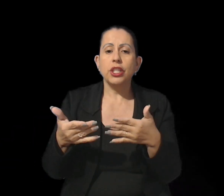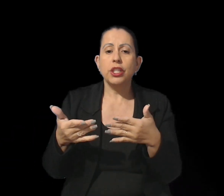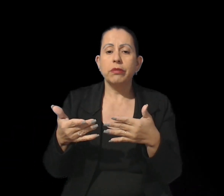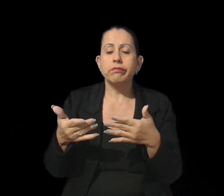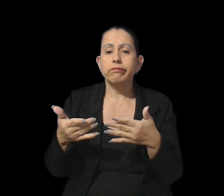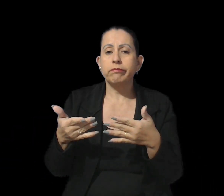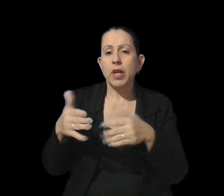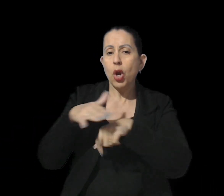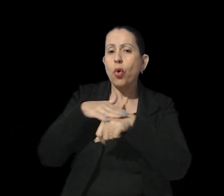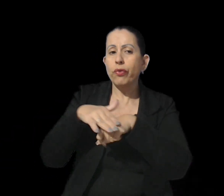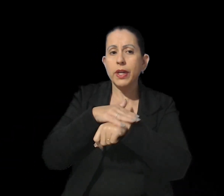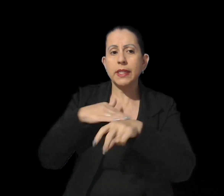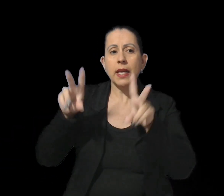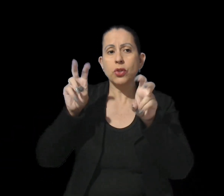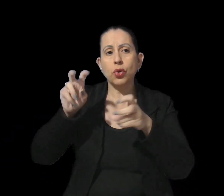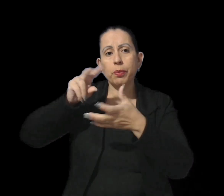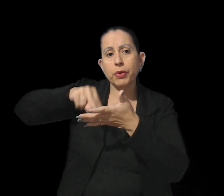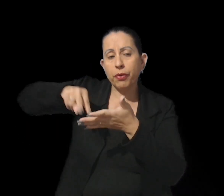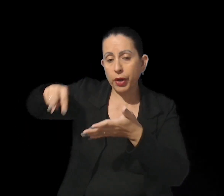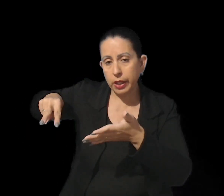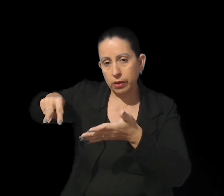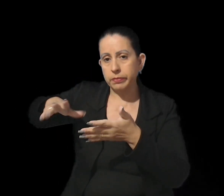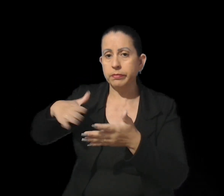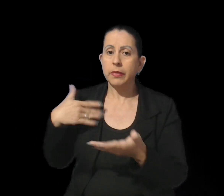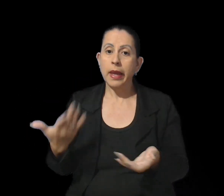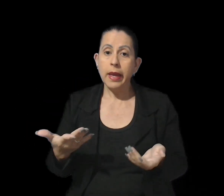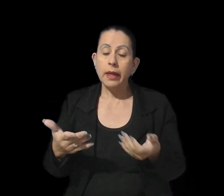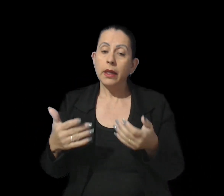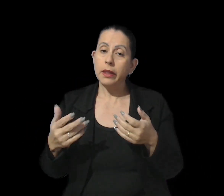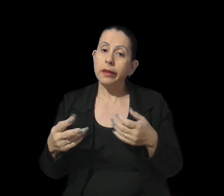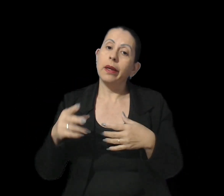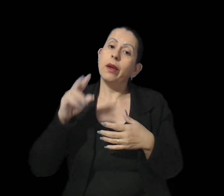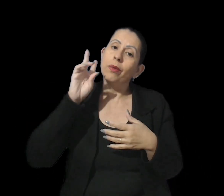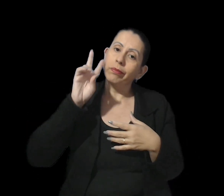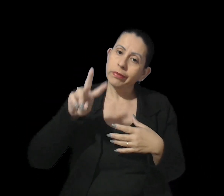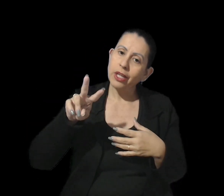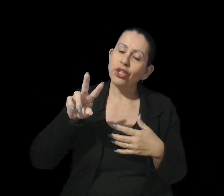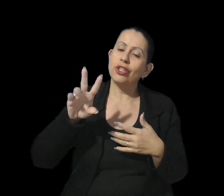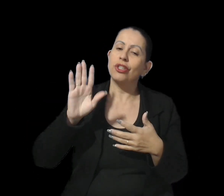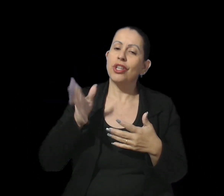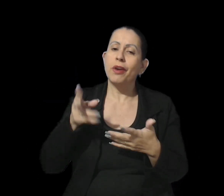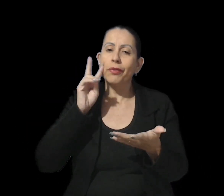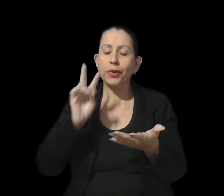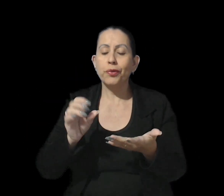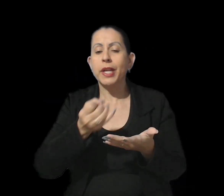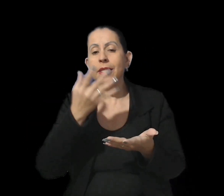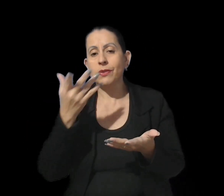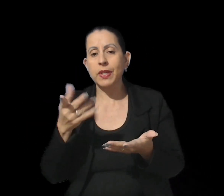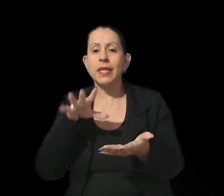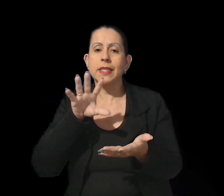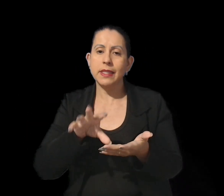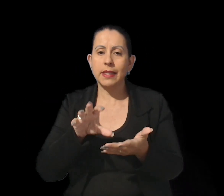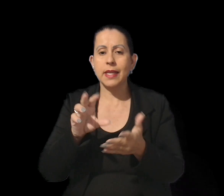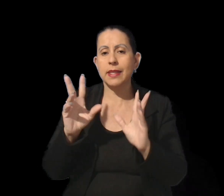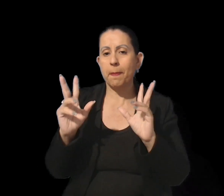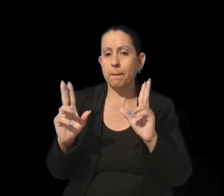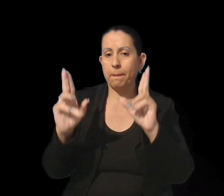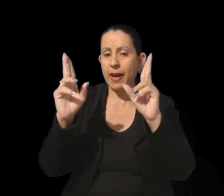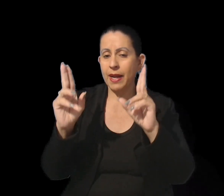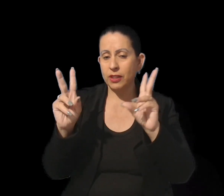de conversar sobre o que foi lido. Então, a gente já viu várias vezes essa parte